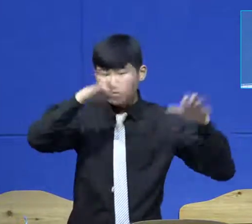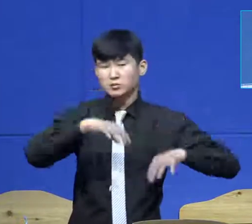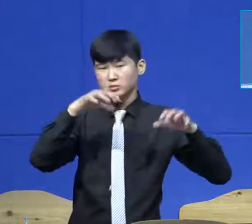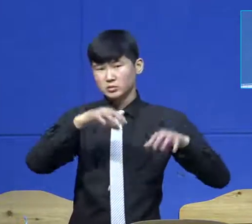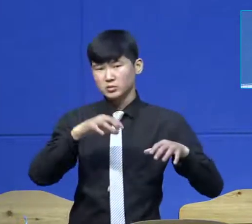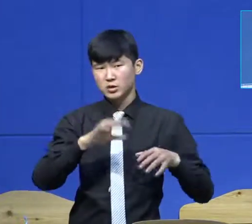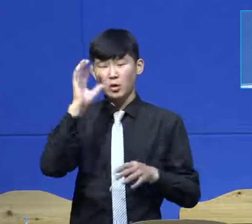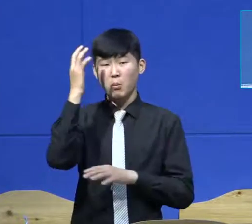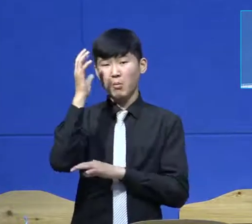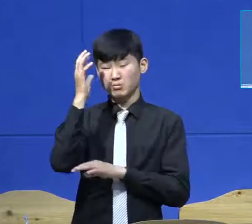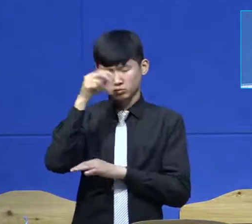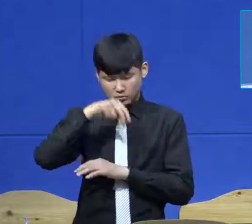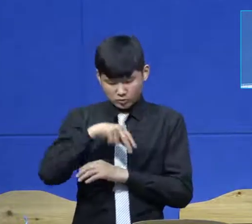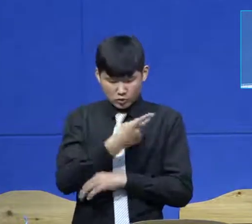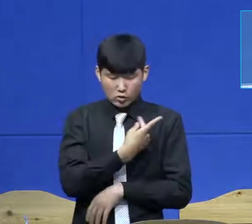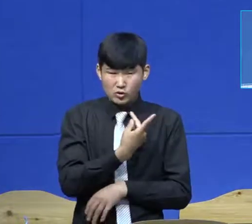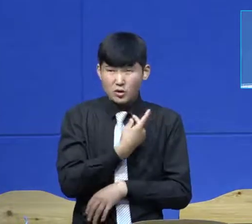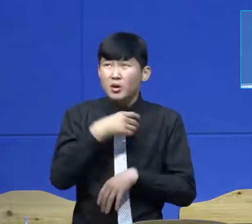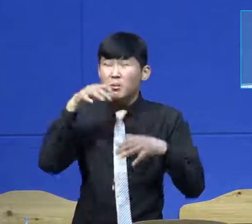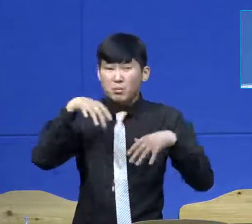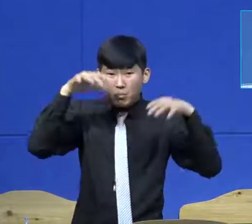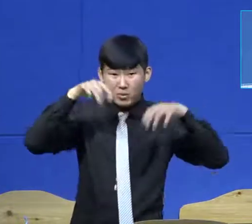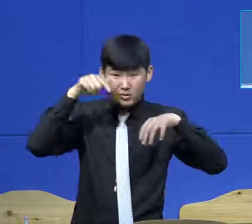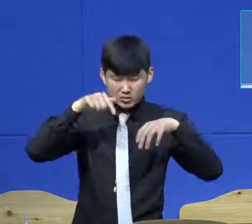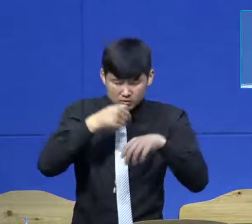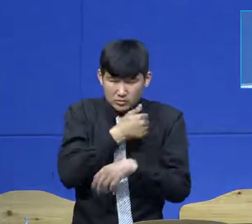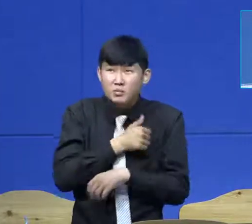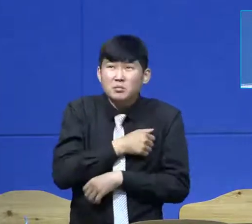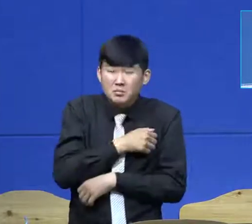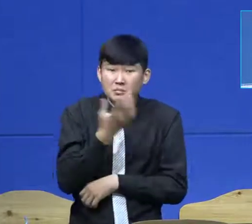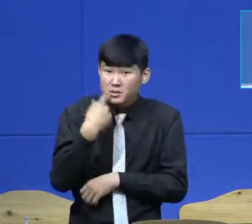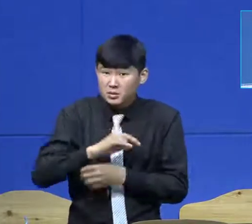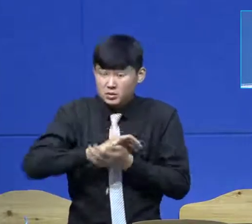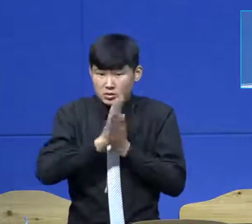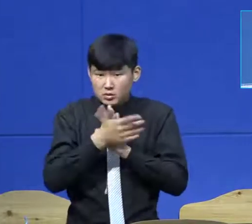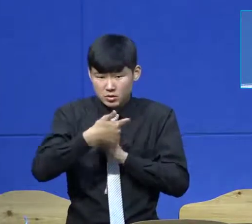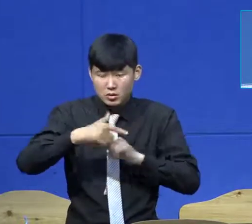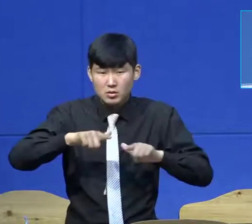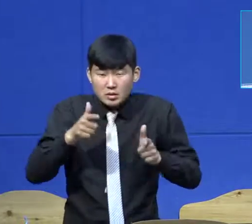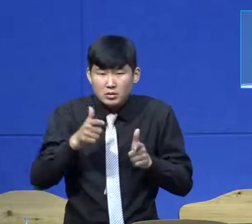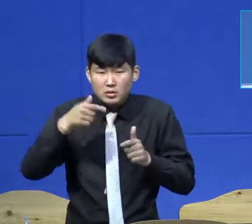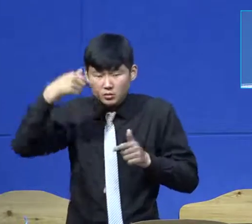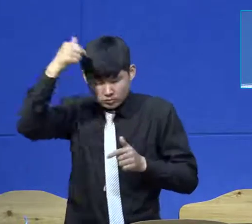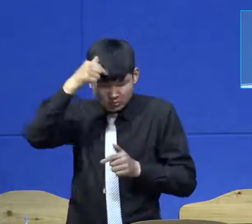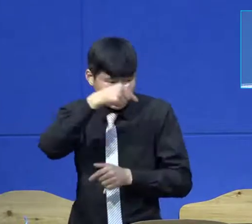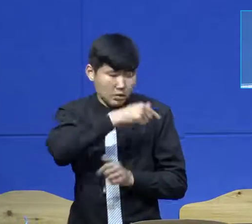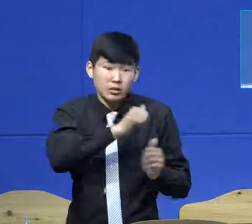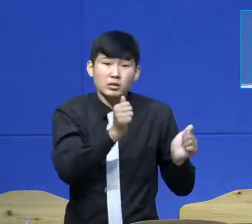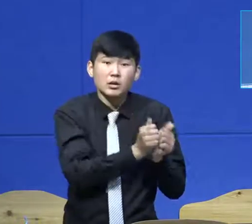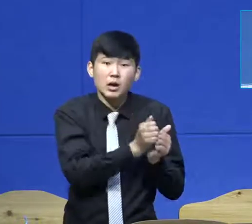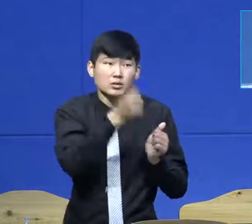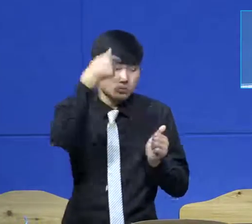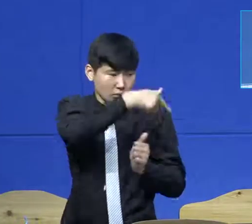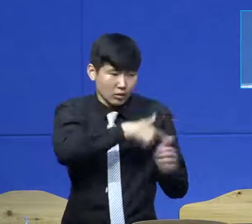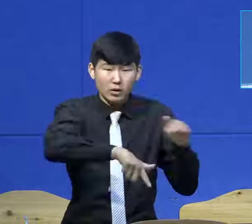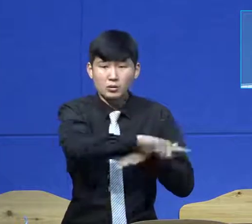нэг модны доор хойлоо бороноос хорогдоод байжсэн гинт аянга цахилсан хажууд нь байсан найз нь аянга цохиулаа